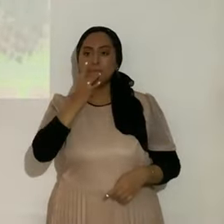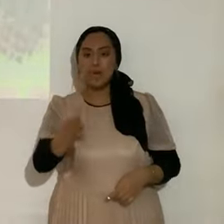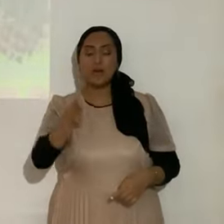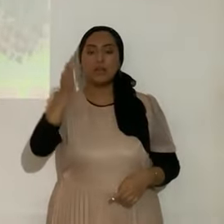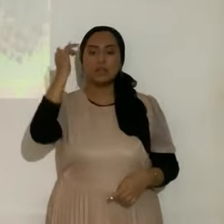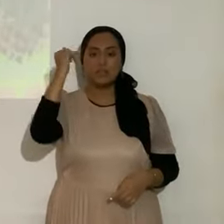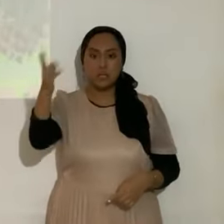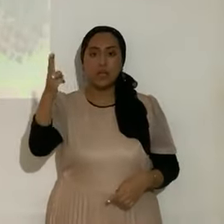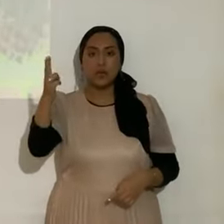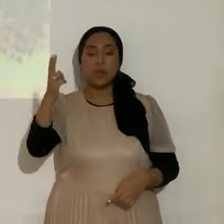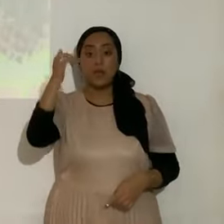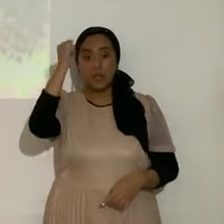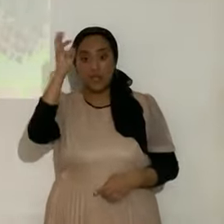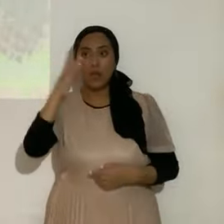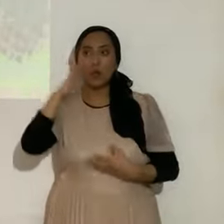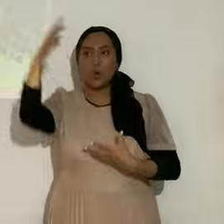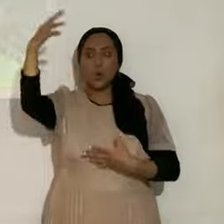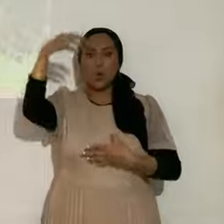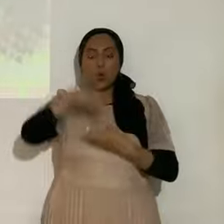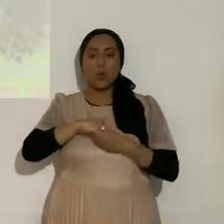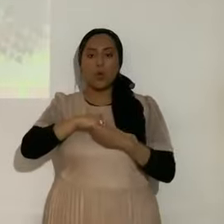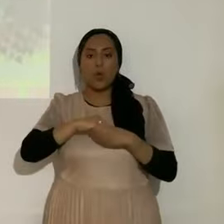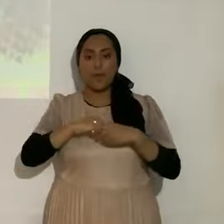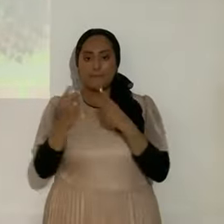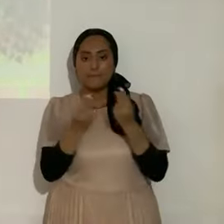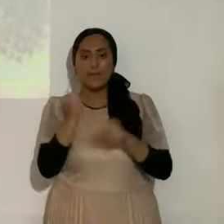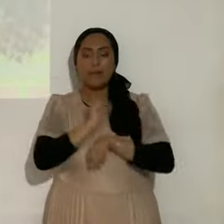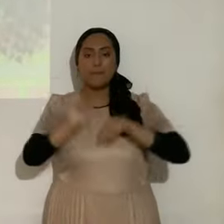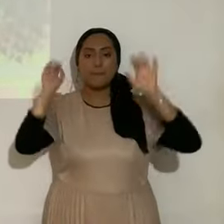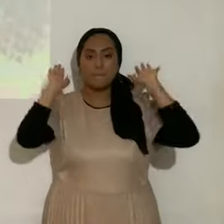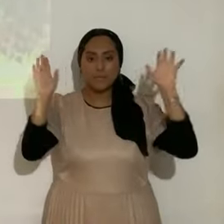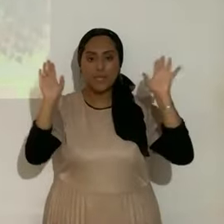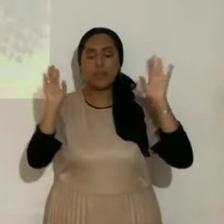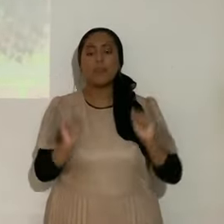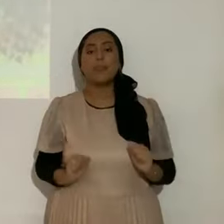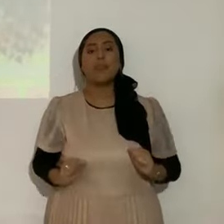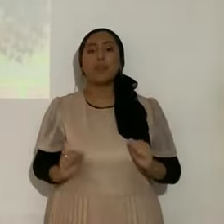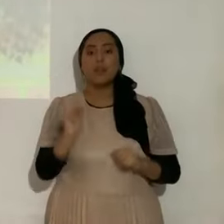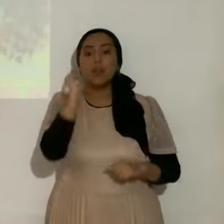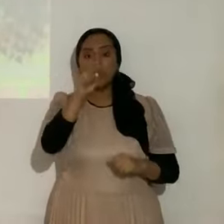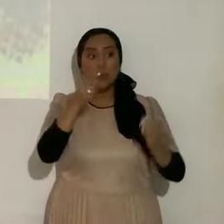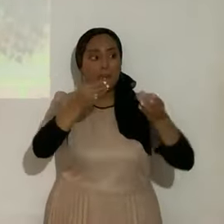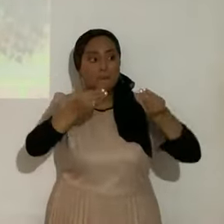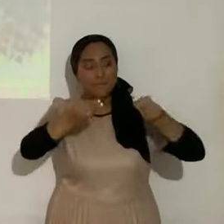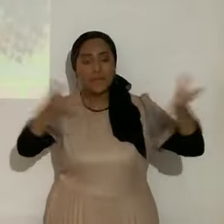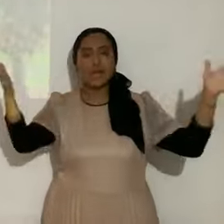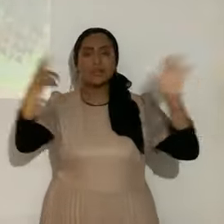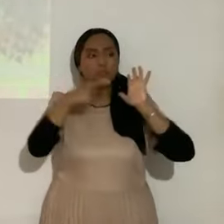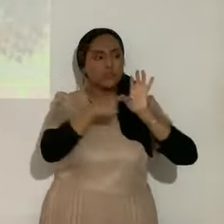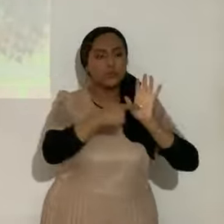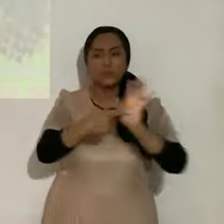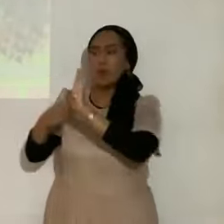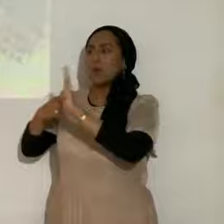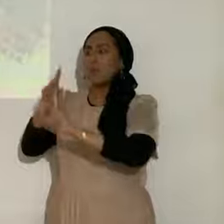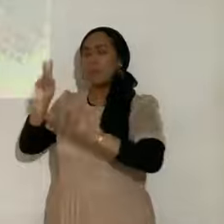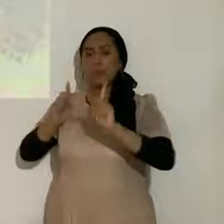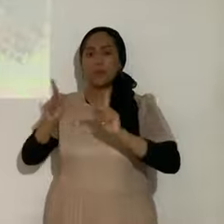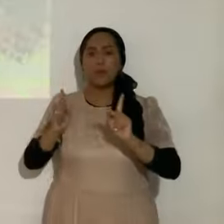Yahshua se manifestará en ti y hará su obra. Aleluya. Y esa obra tú la vas a dar a conocer a los demás. Bendito es